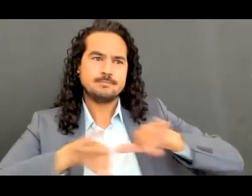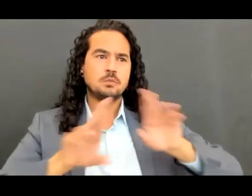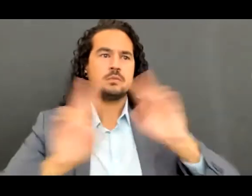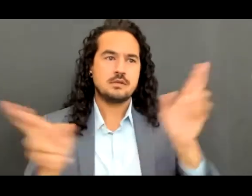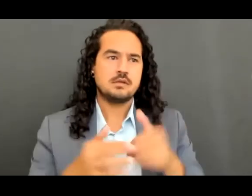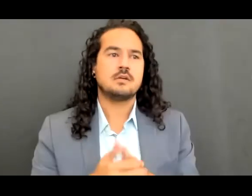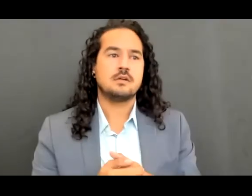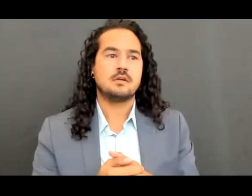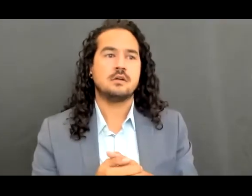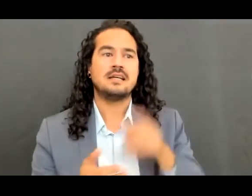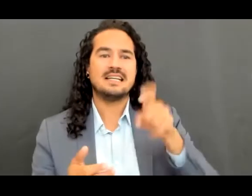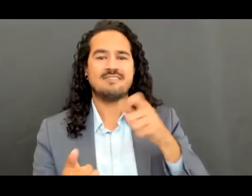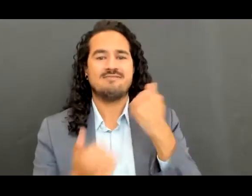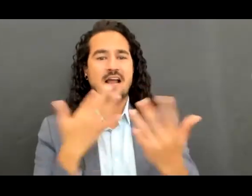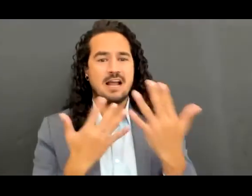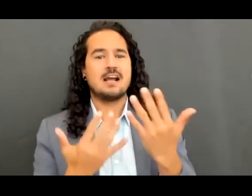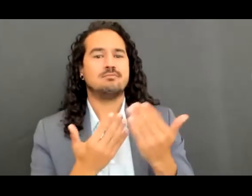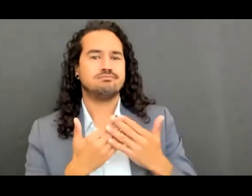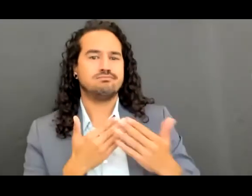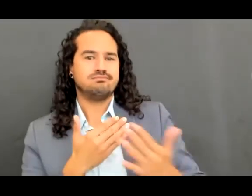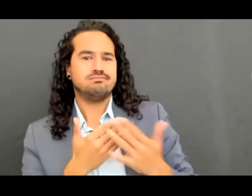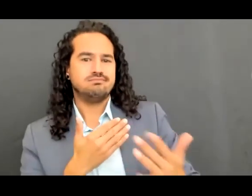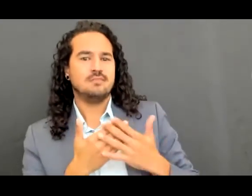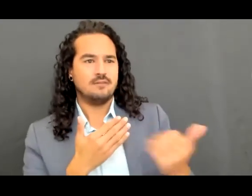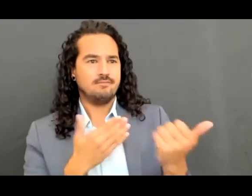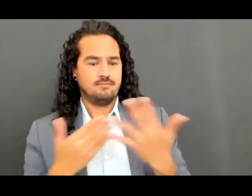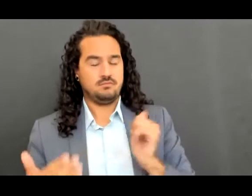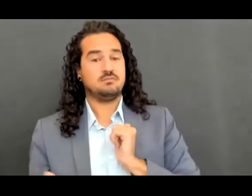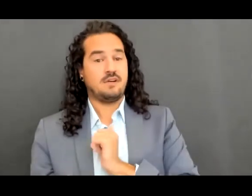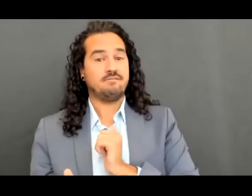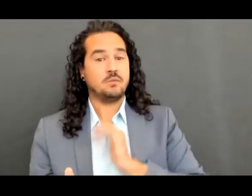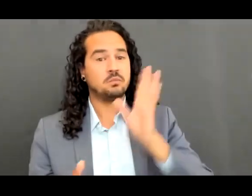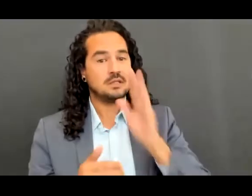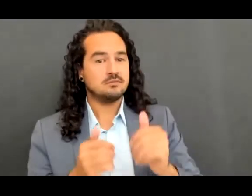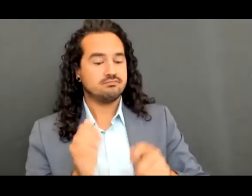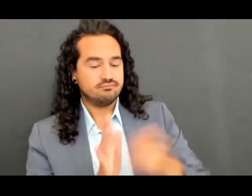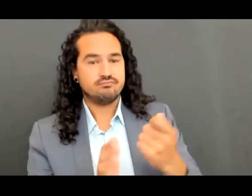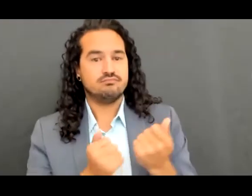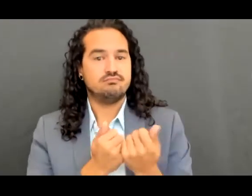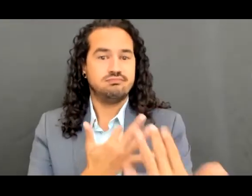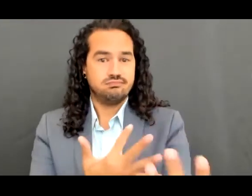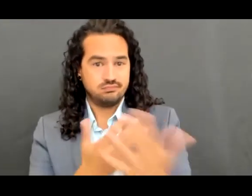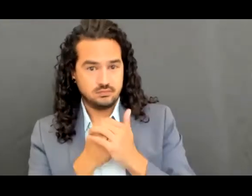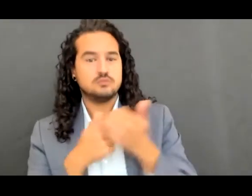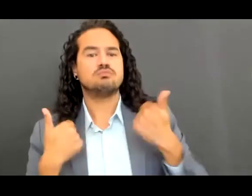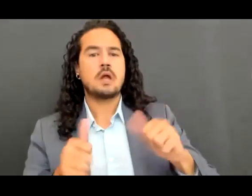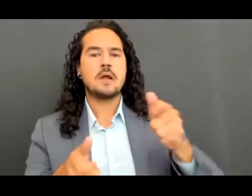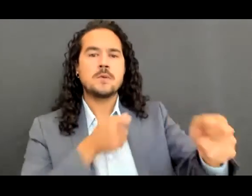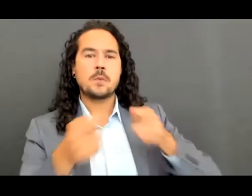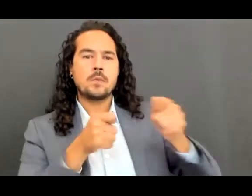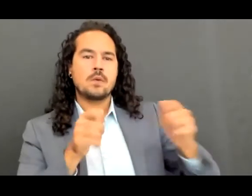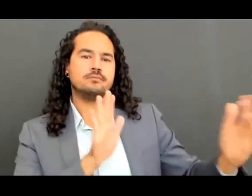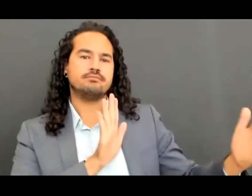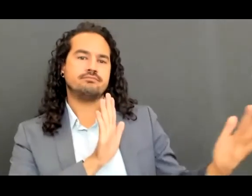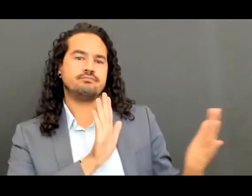para cuando iniciemos los fuegos ahí, para tener un poco más de control ahí y bueno, tener el incendio más cerca